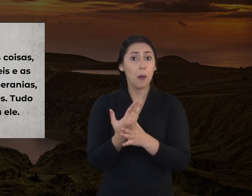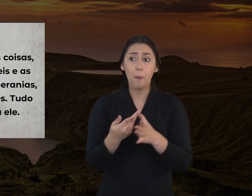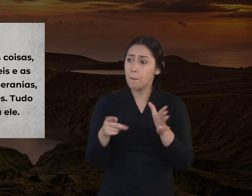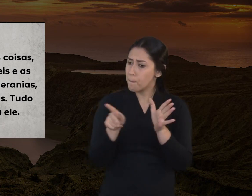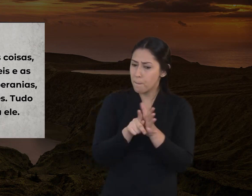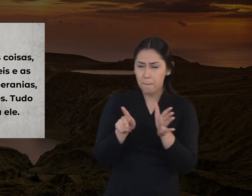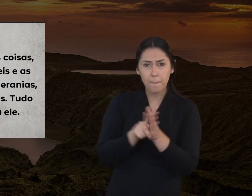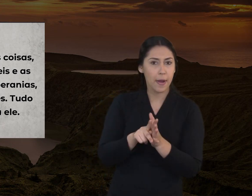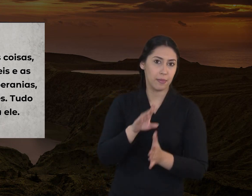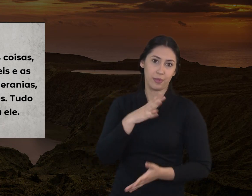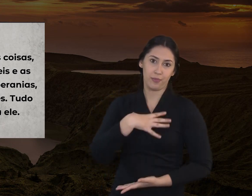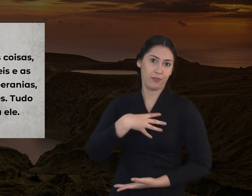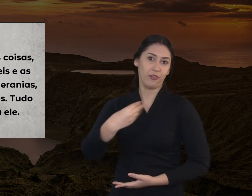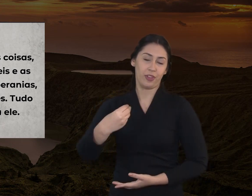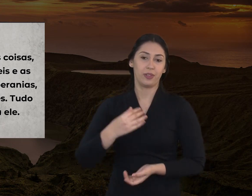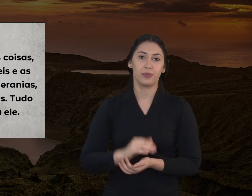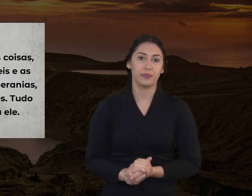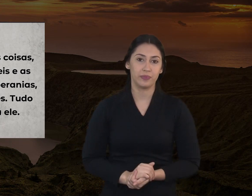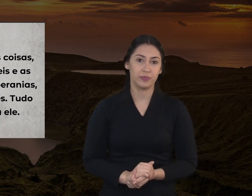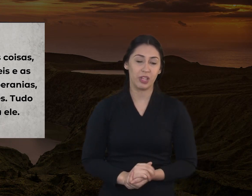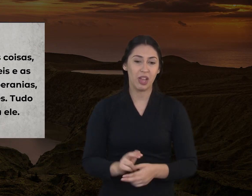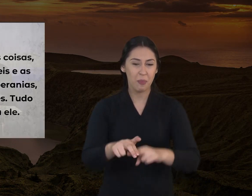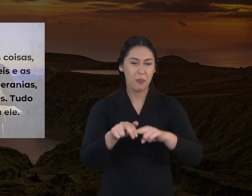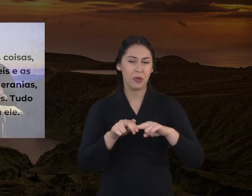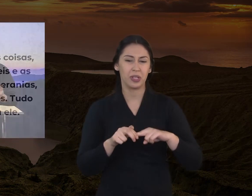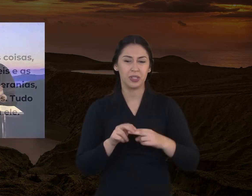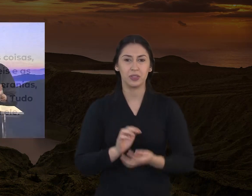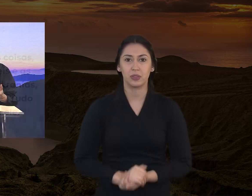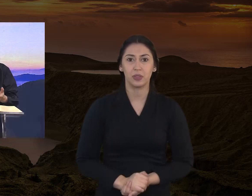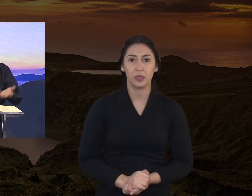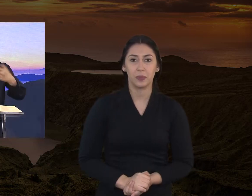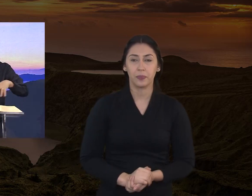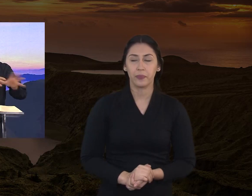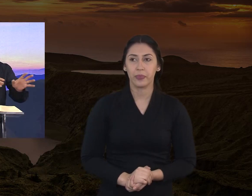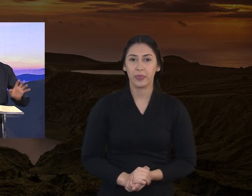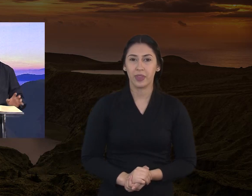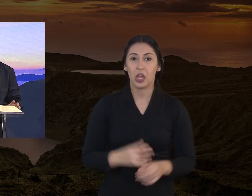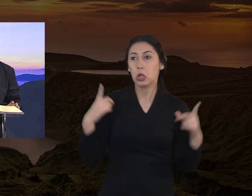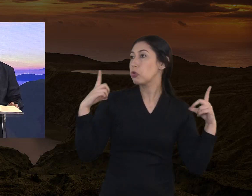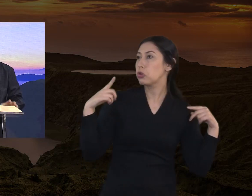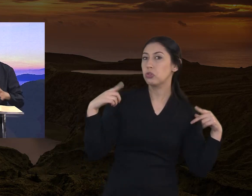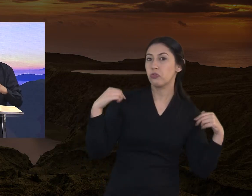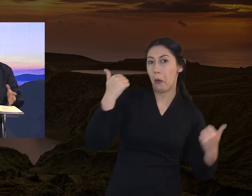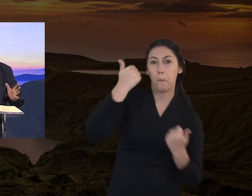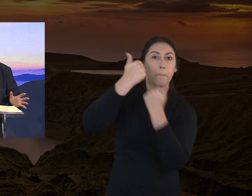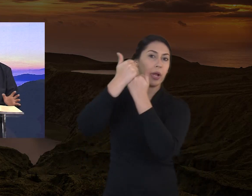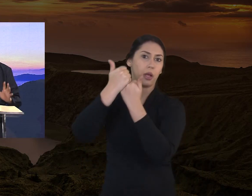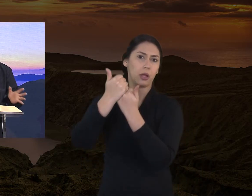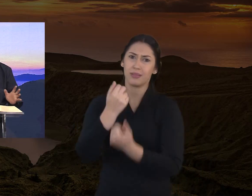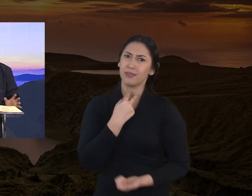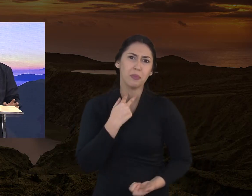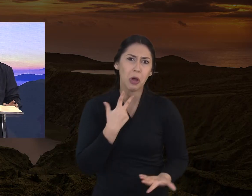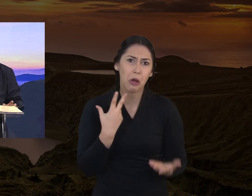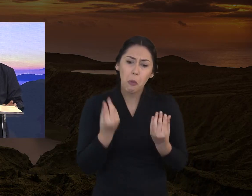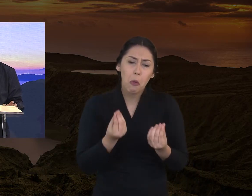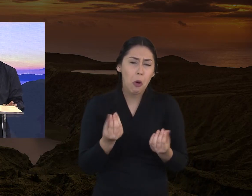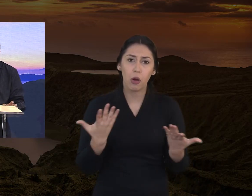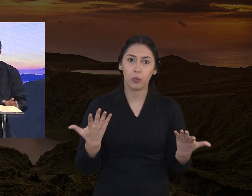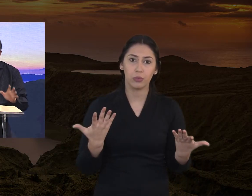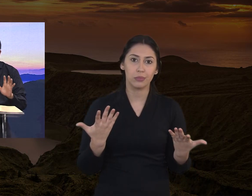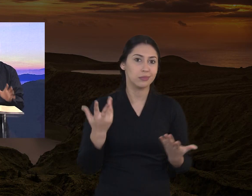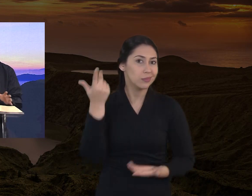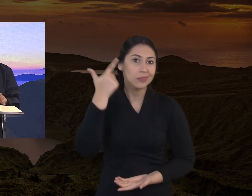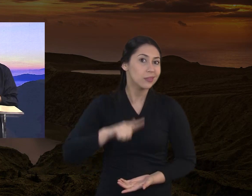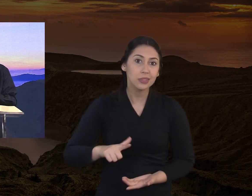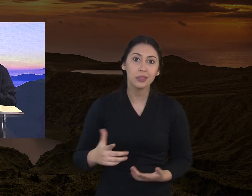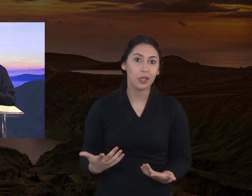ele. Por isso que não há qualquer discussão, né, o Lúcifer tomar lugar dele. Não tem como, né? Então